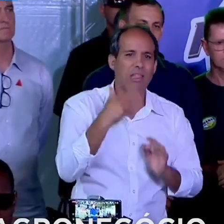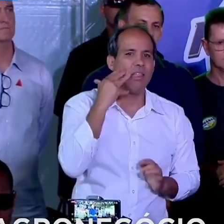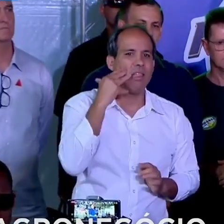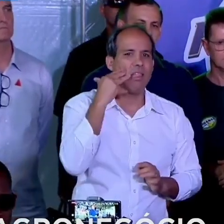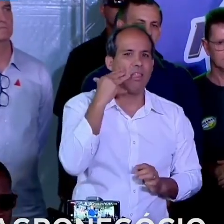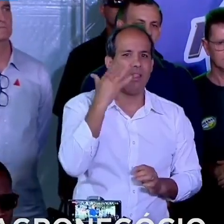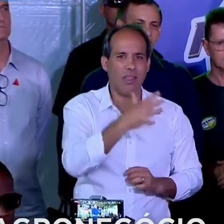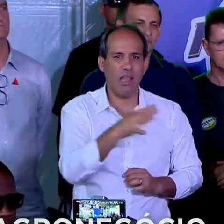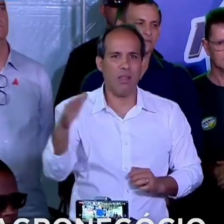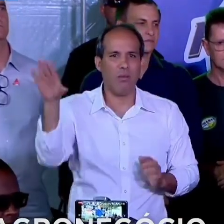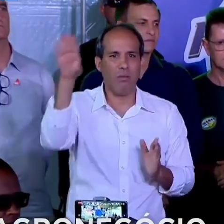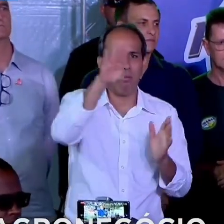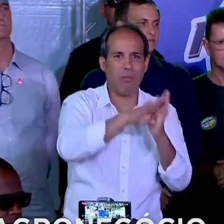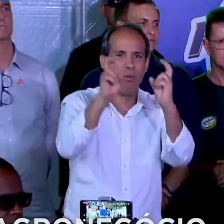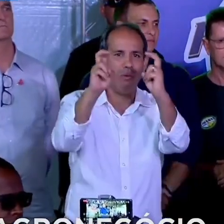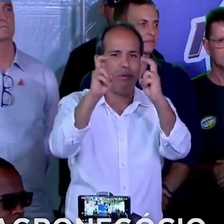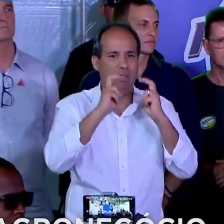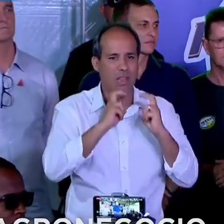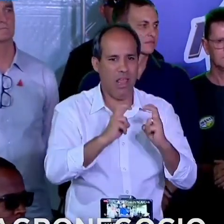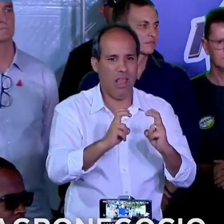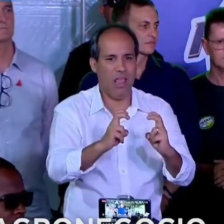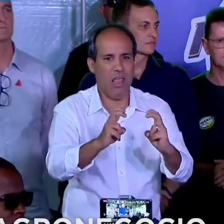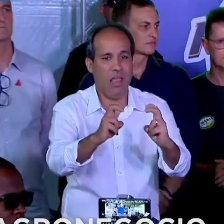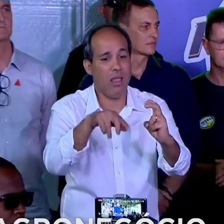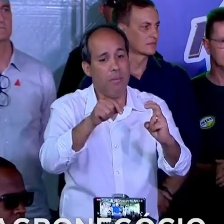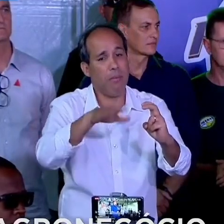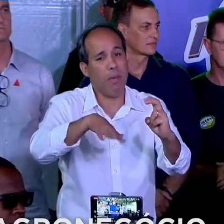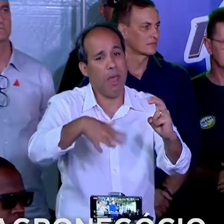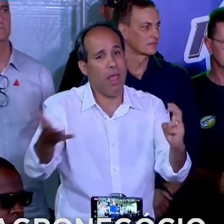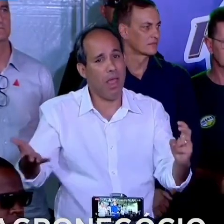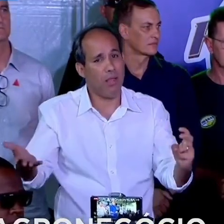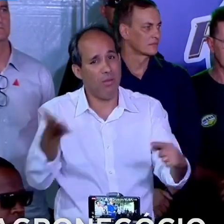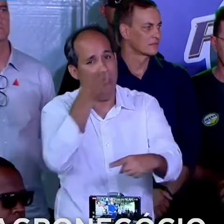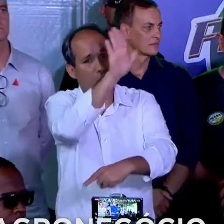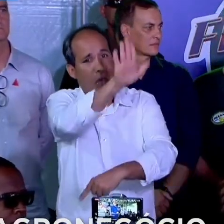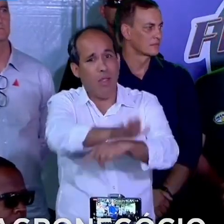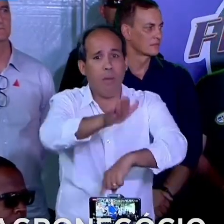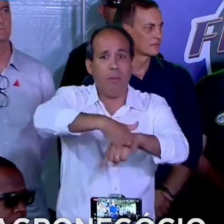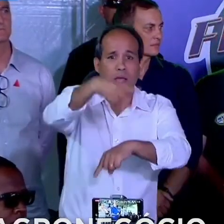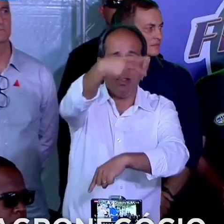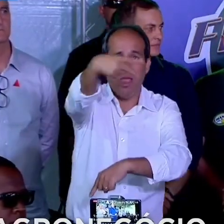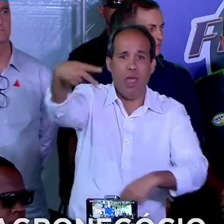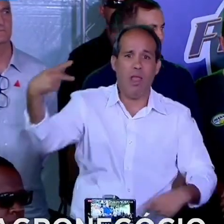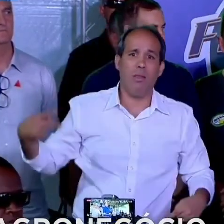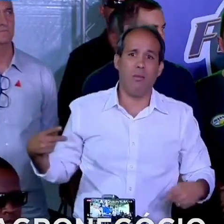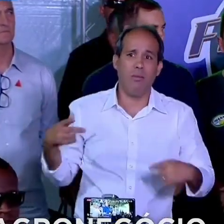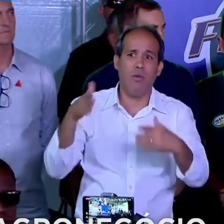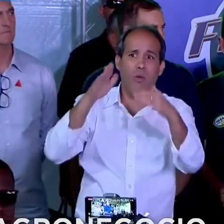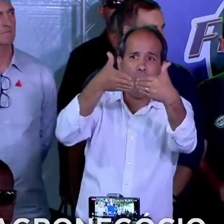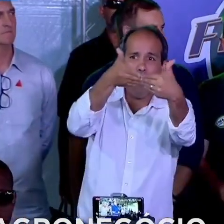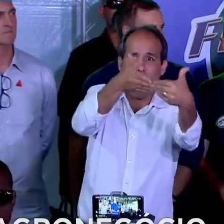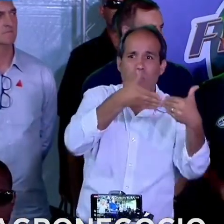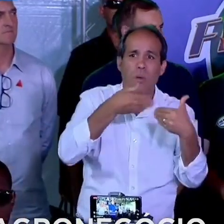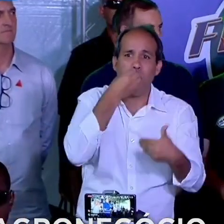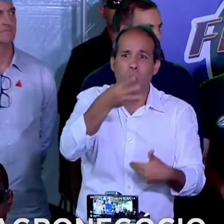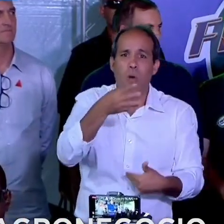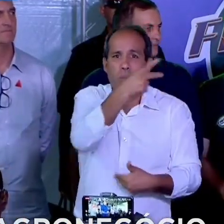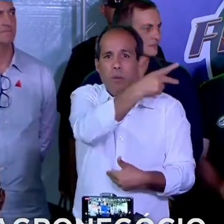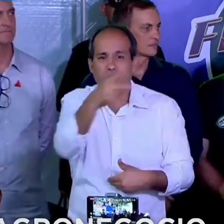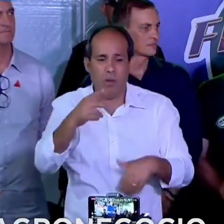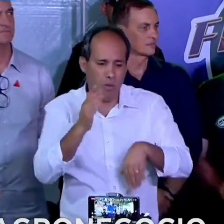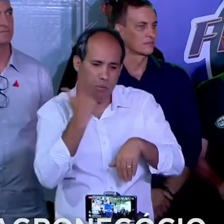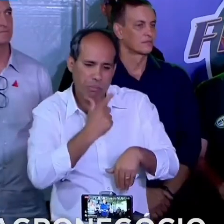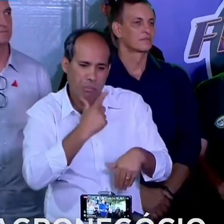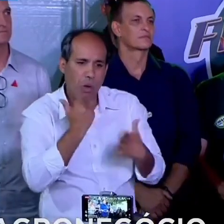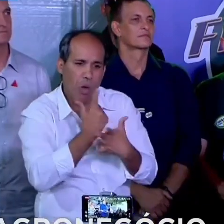Santos. Isso é transporte mais barato, que vai ajudar na ponta da linha, tornar mais barato aquilo que nós